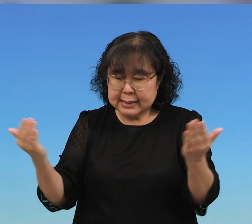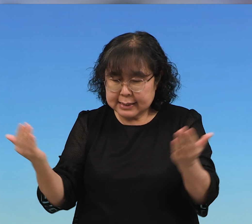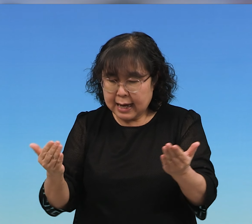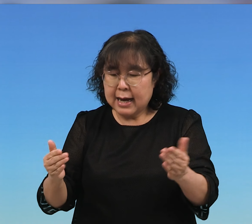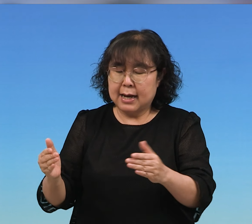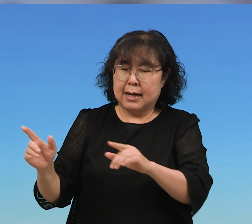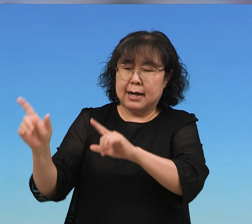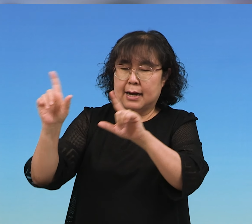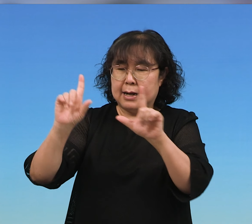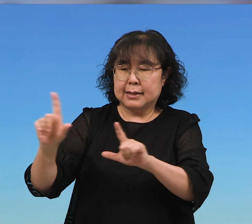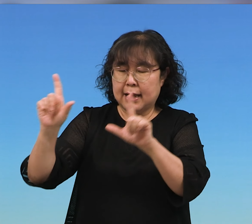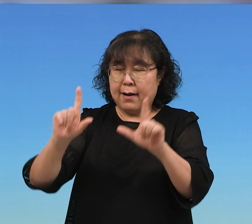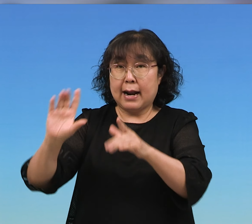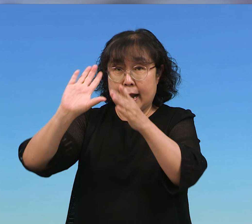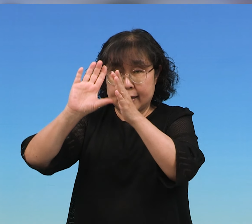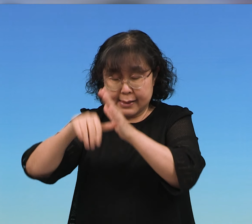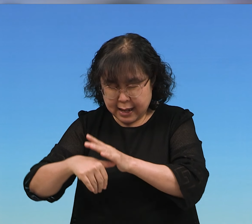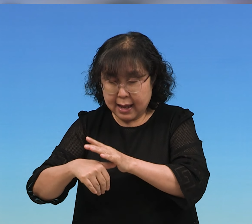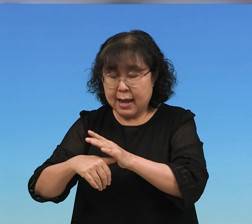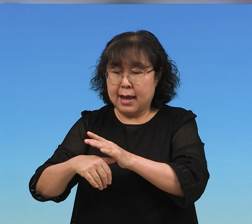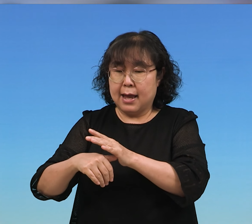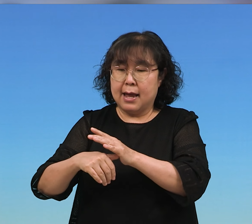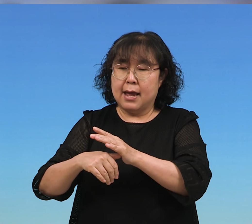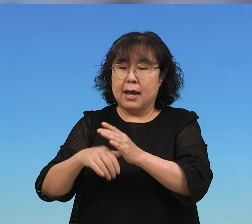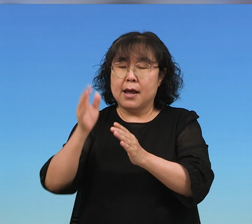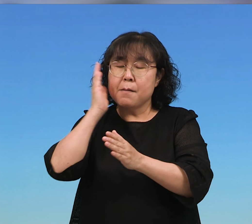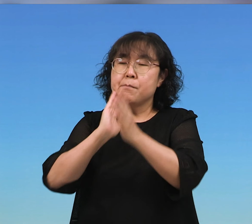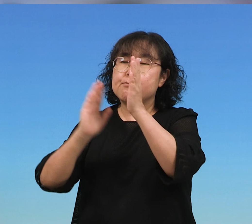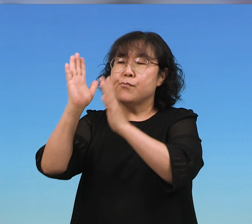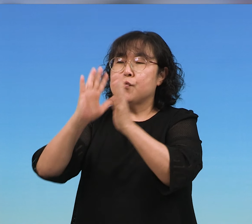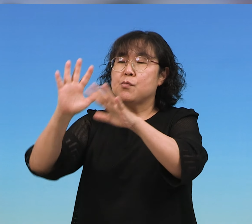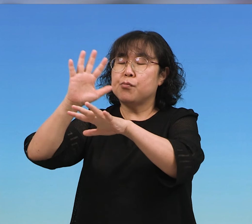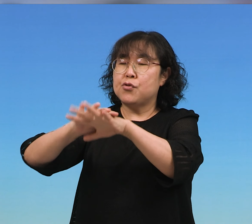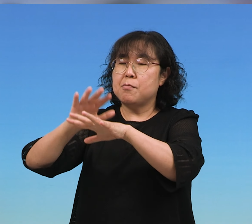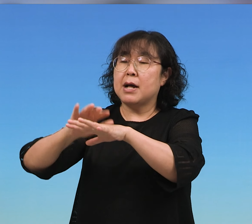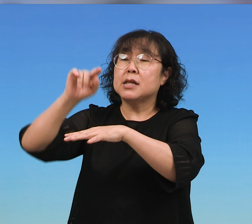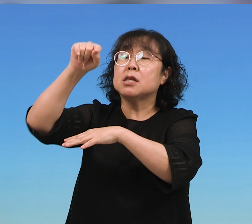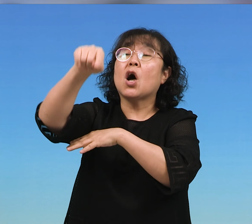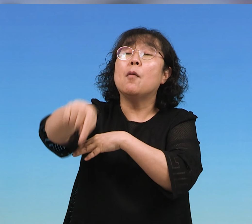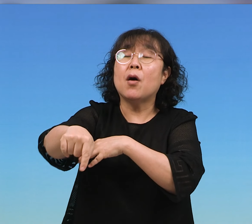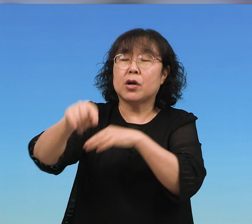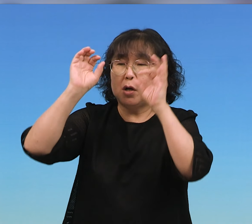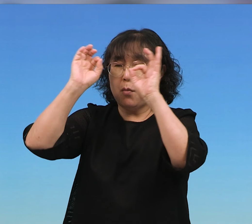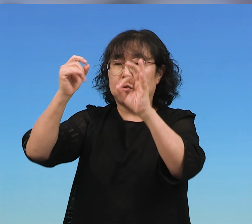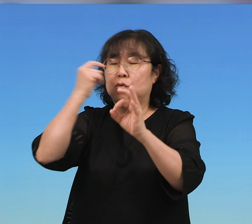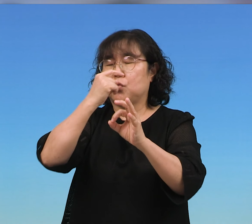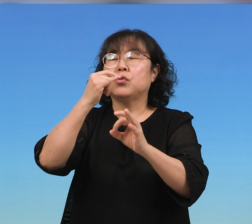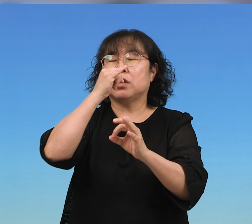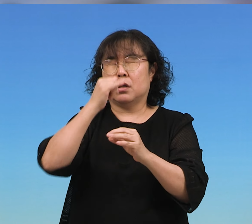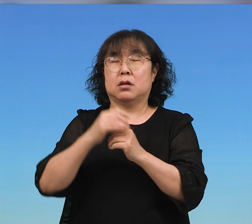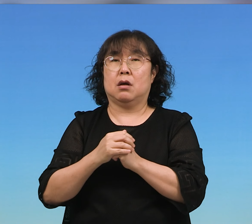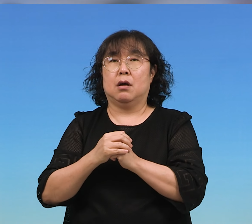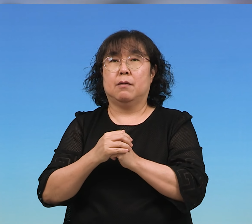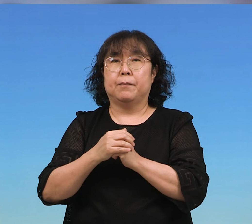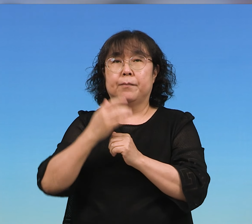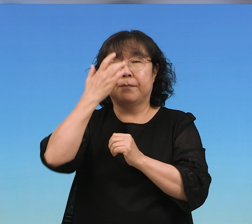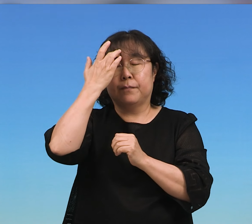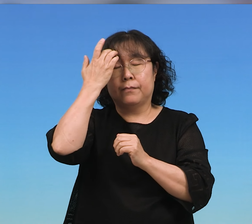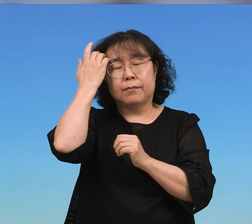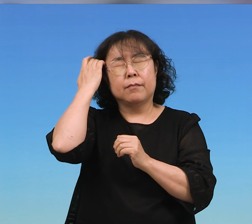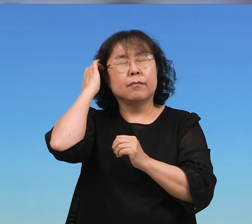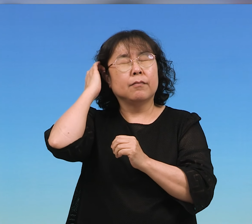속에서 푸른 초장 너머의 세계를 보는 눈이 있었기 때문에 거기에서 영적인 상상력이 나와요. 내가